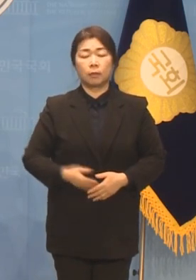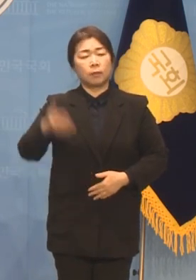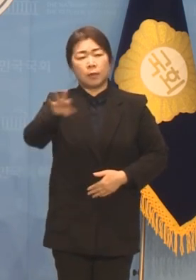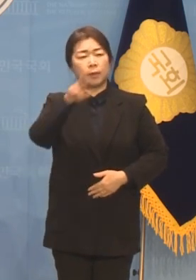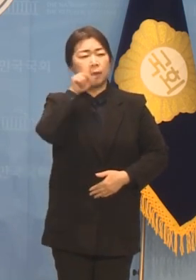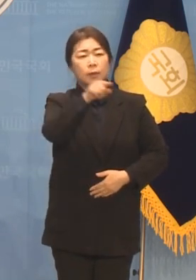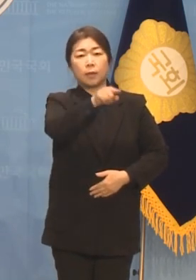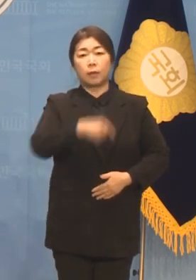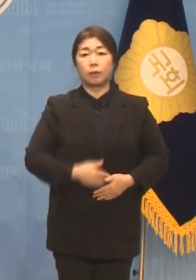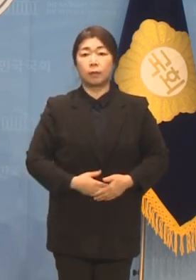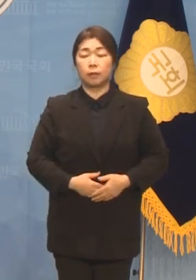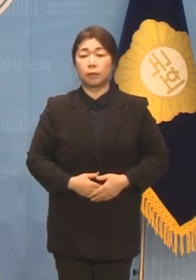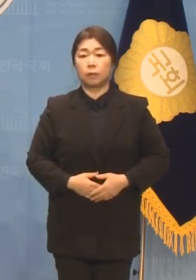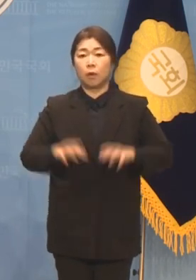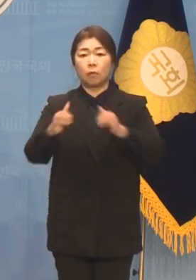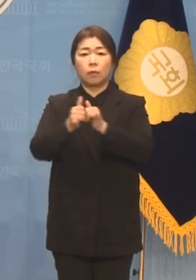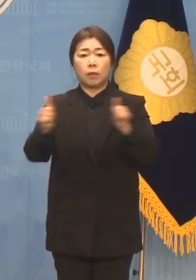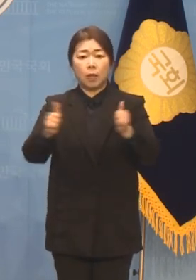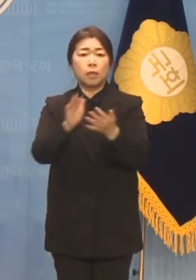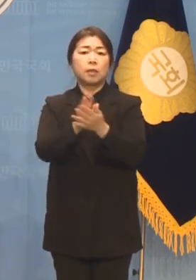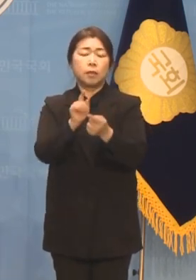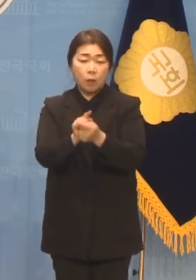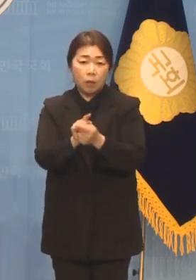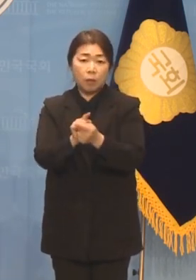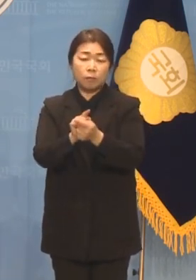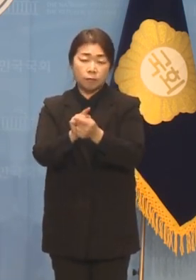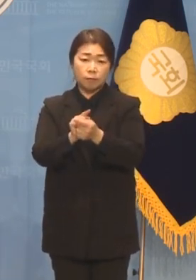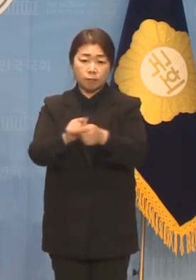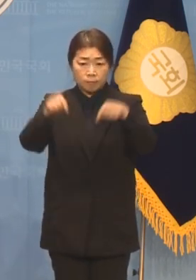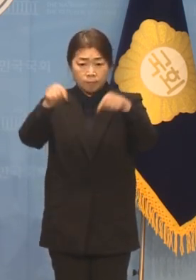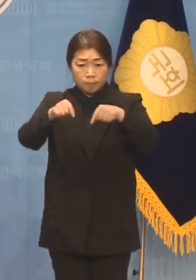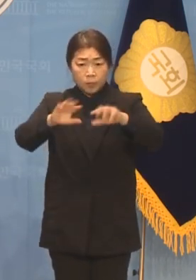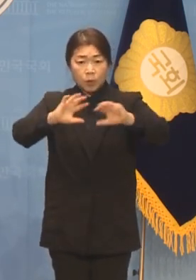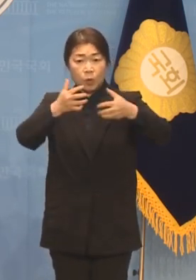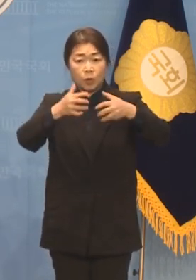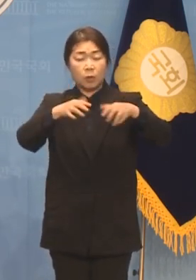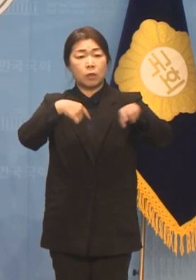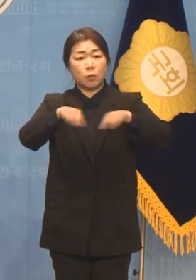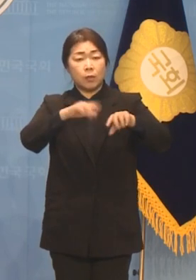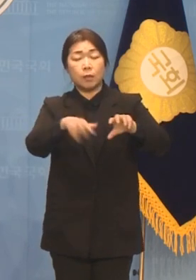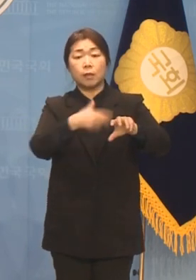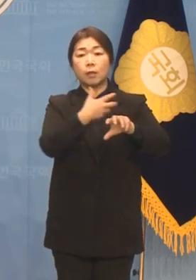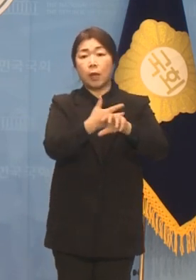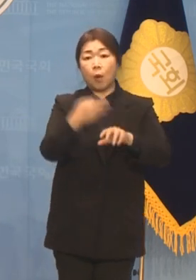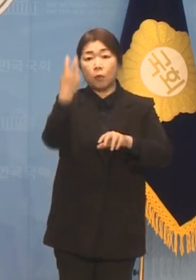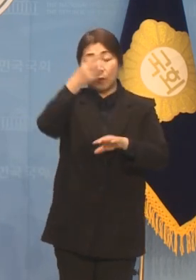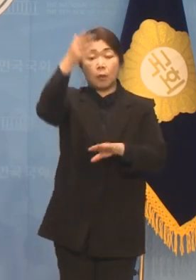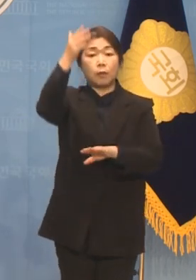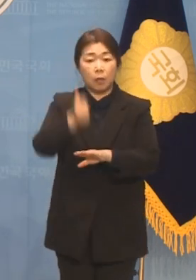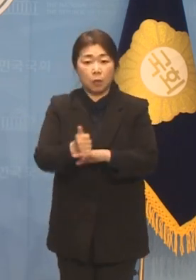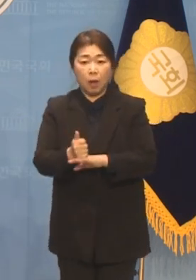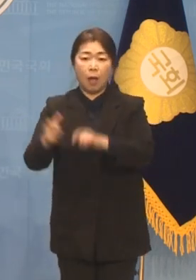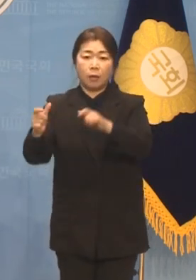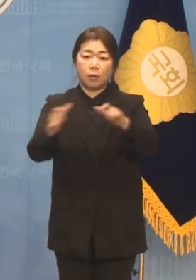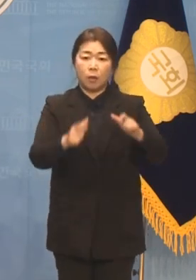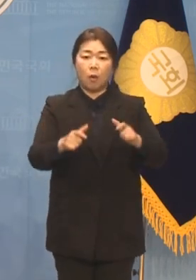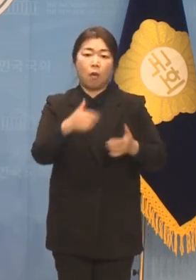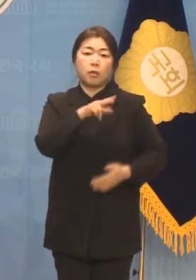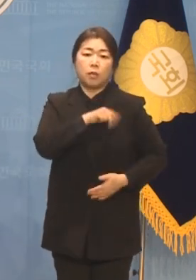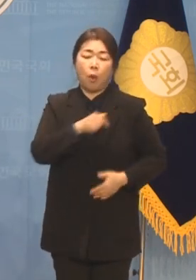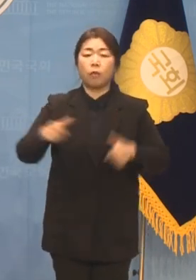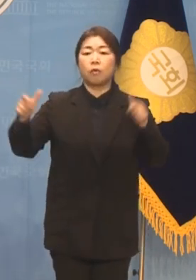틀렸습니다. 국민이 직접 수일간 수기한 정치개혁 공론조사 결과는 지역구 의원을